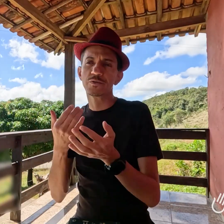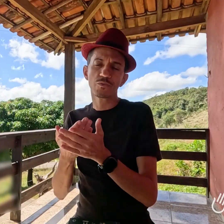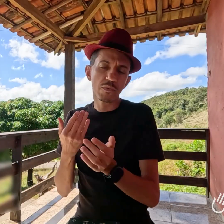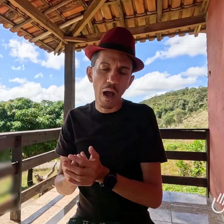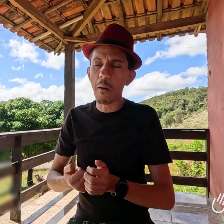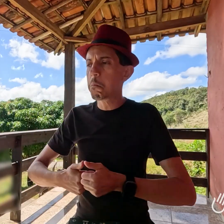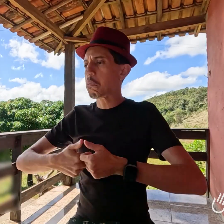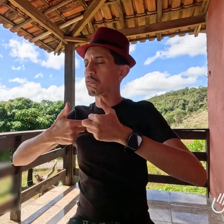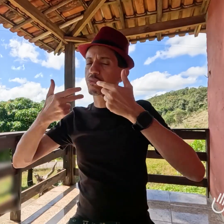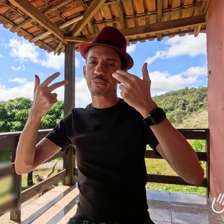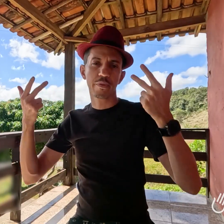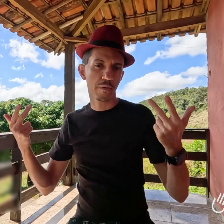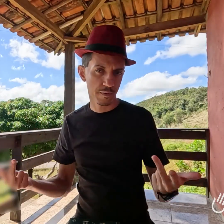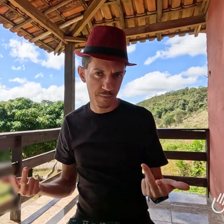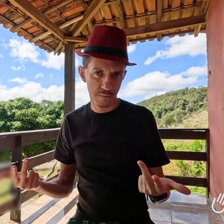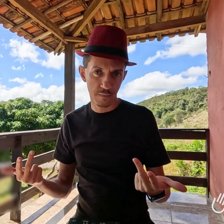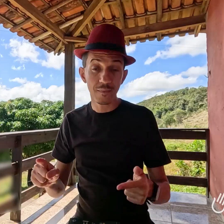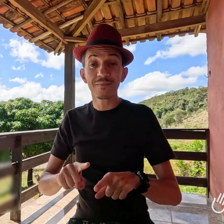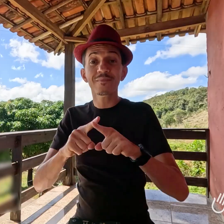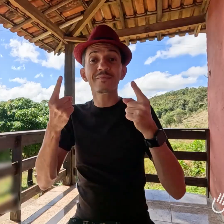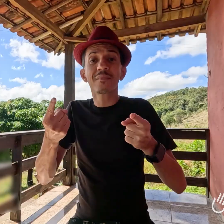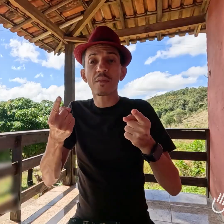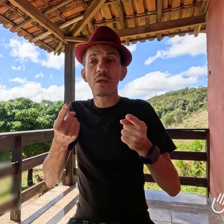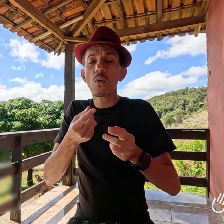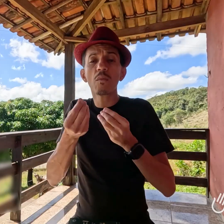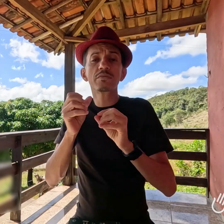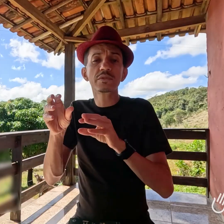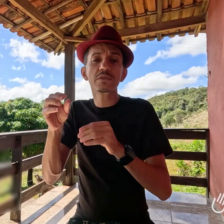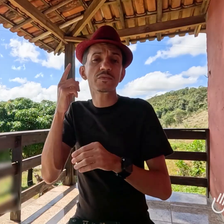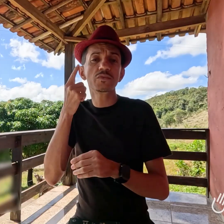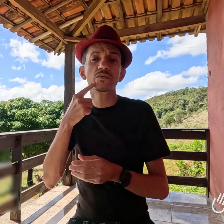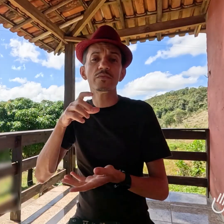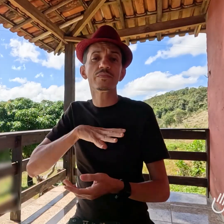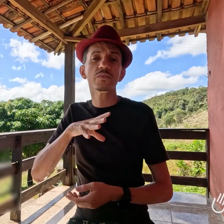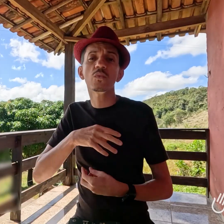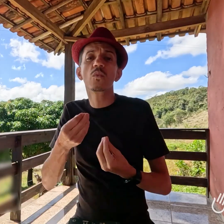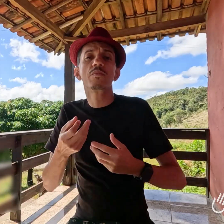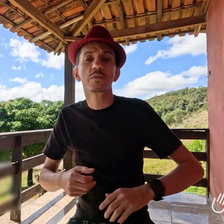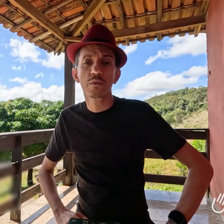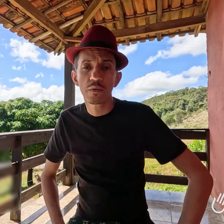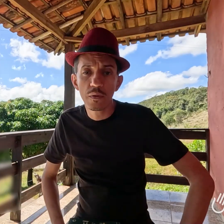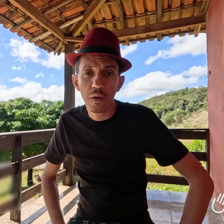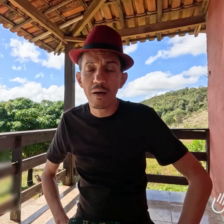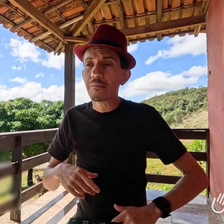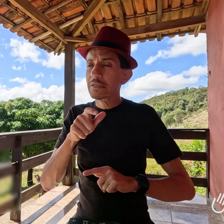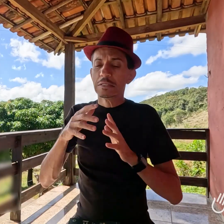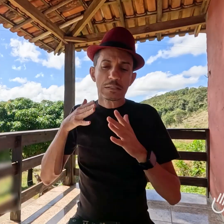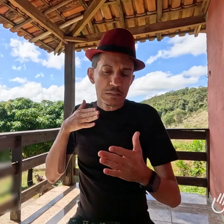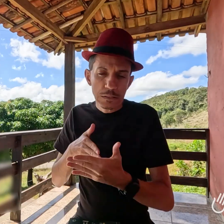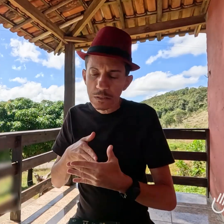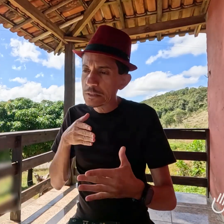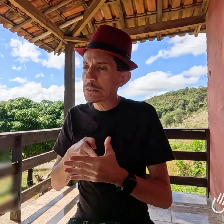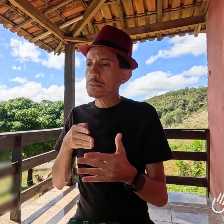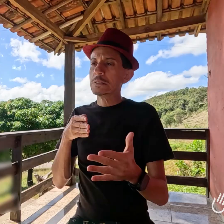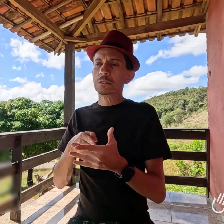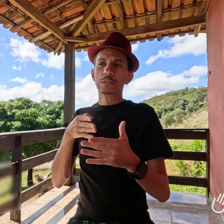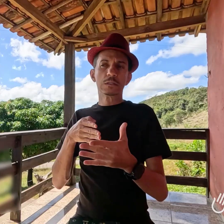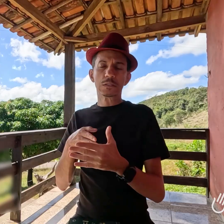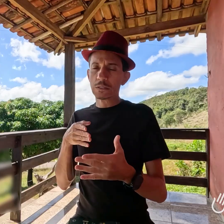de ensinar aos surdos o português escrito. E o português escrito é muito importante, porque ele traz